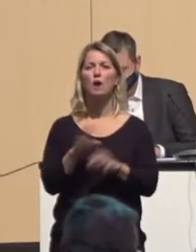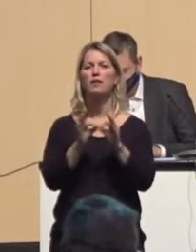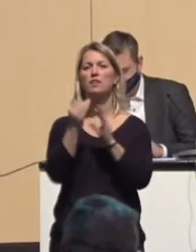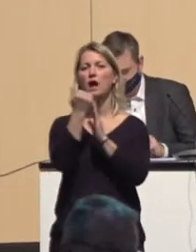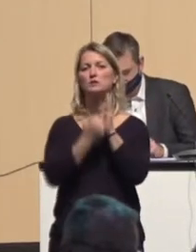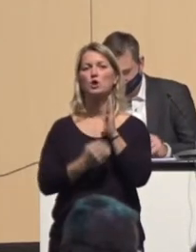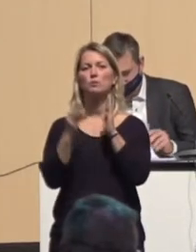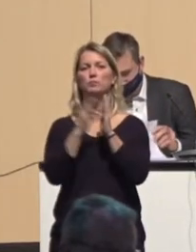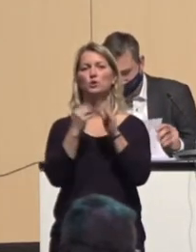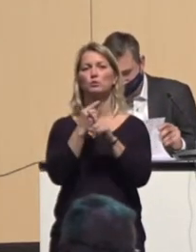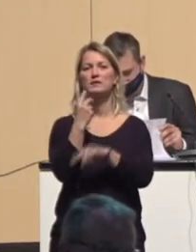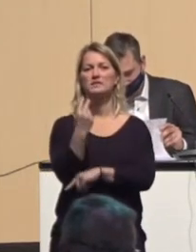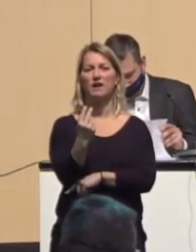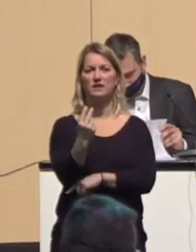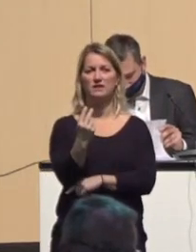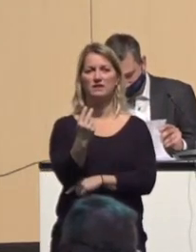Tagesordnungspunkt 2,